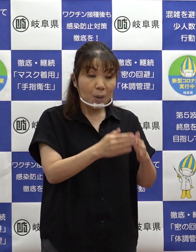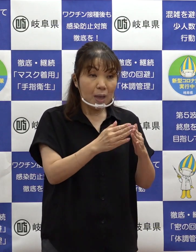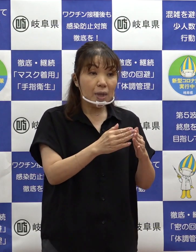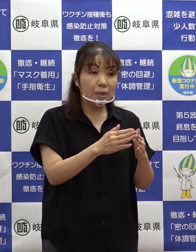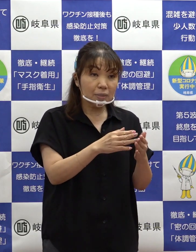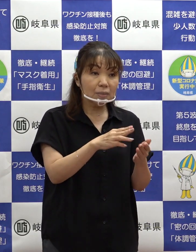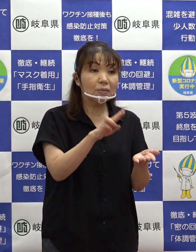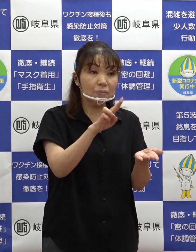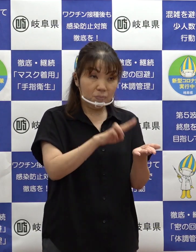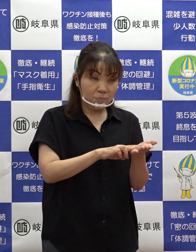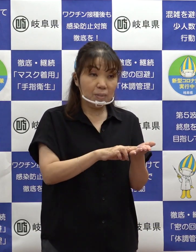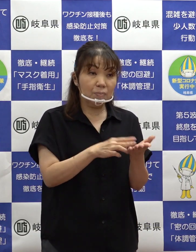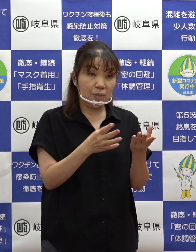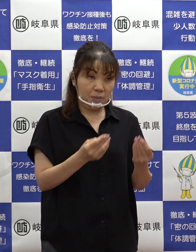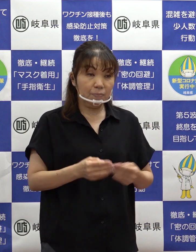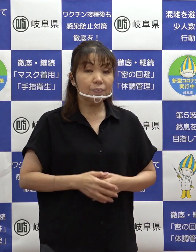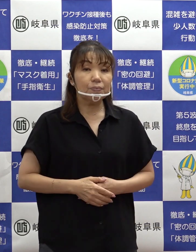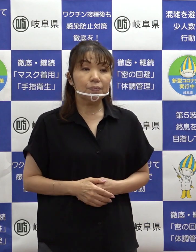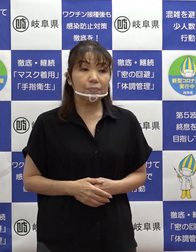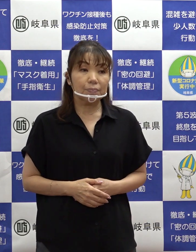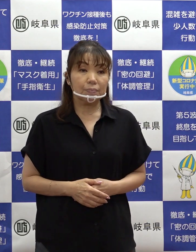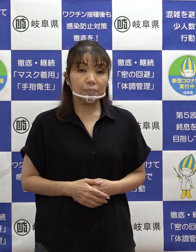です。